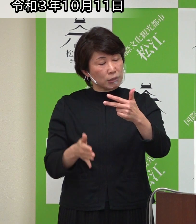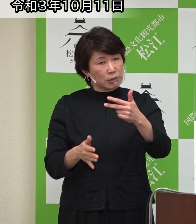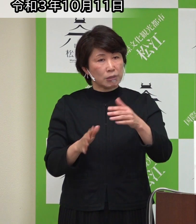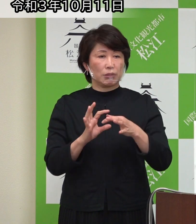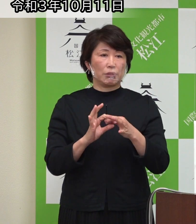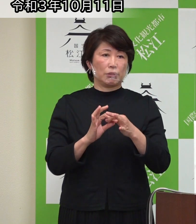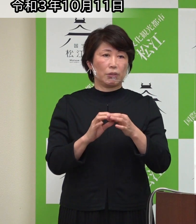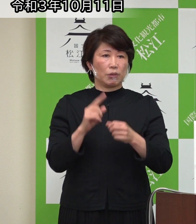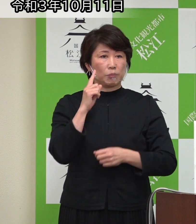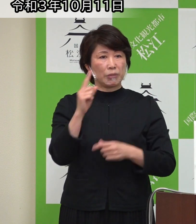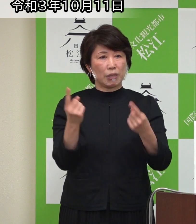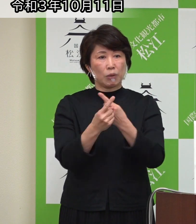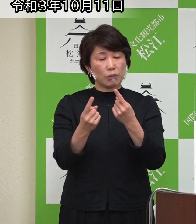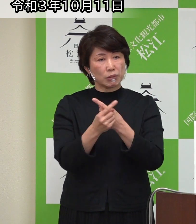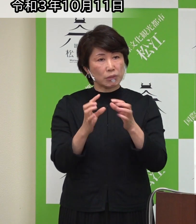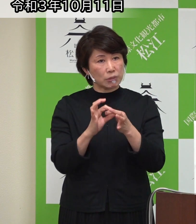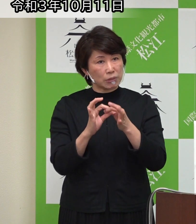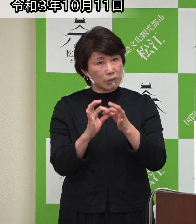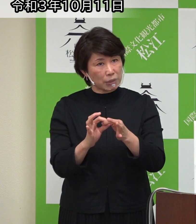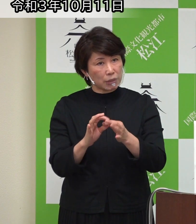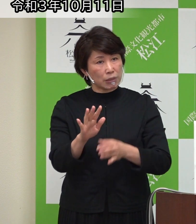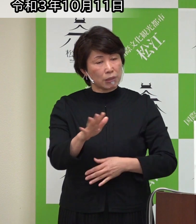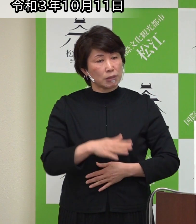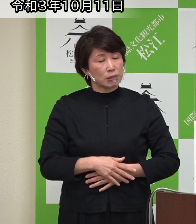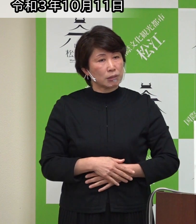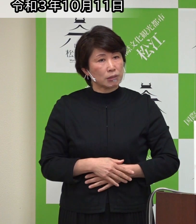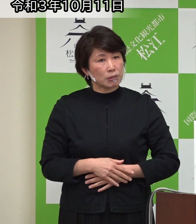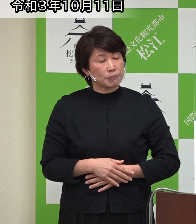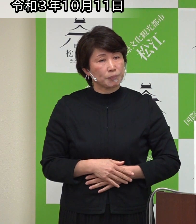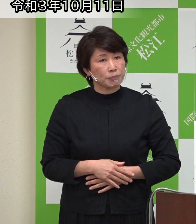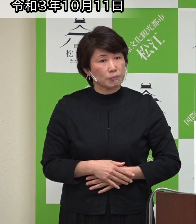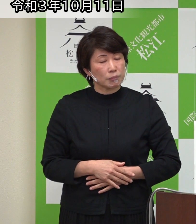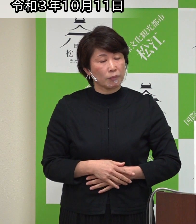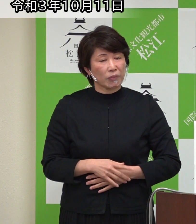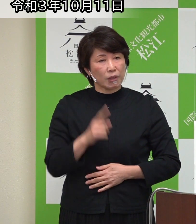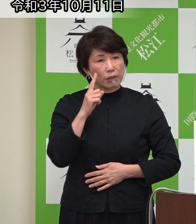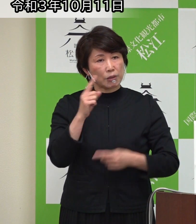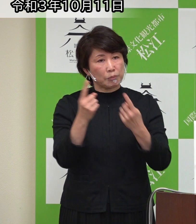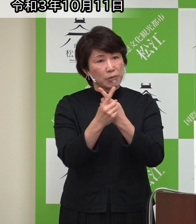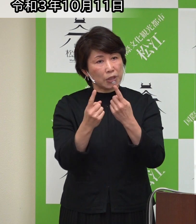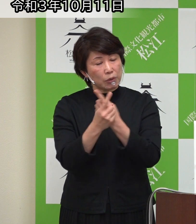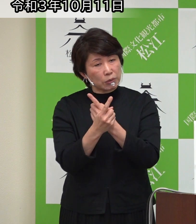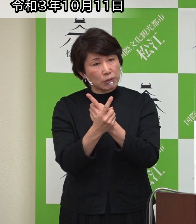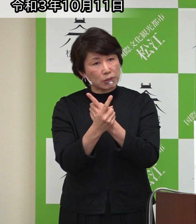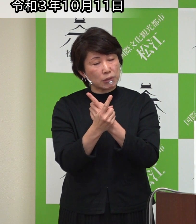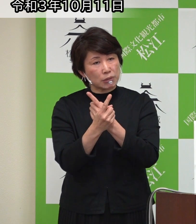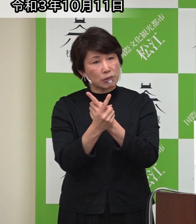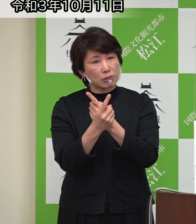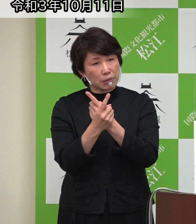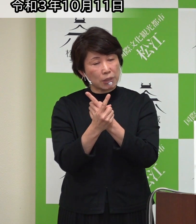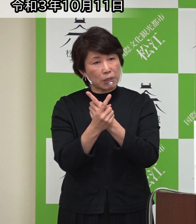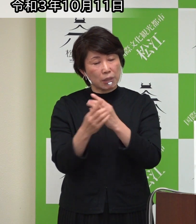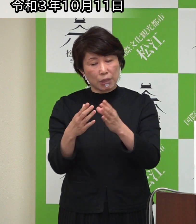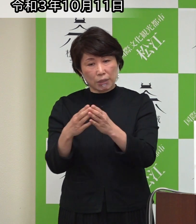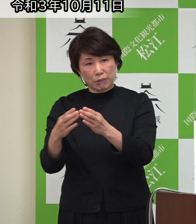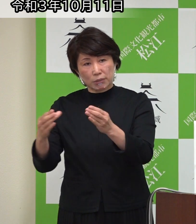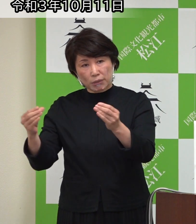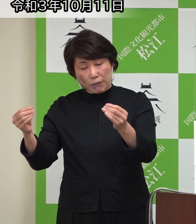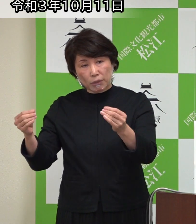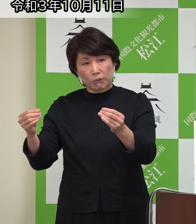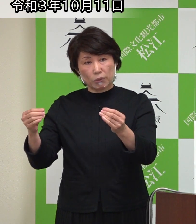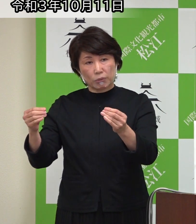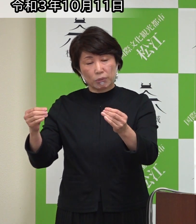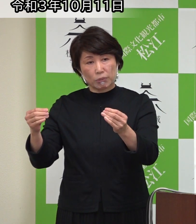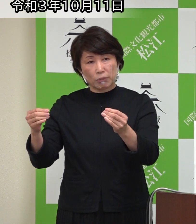っと大変勉強不足で申し訳ないんですが、この見直しというのはですね、全国的な動きなの